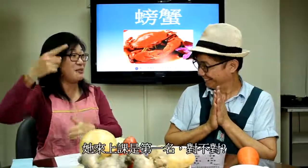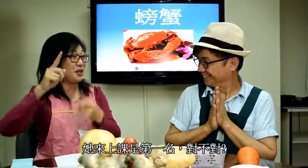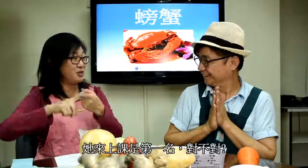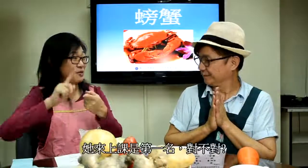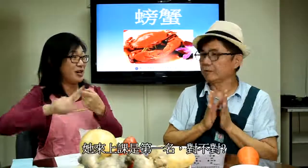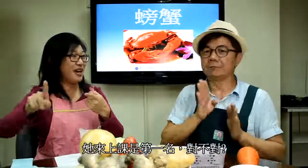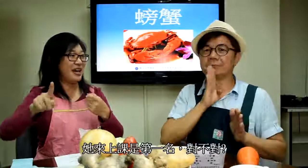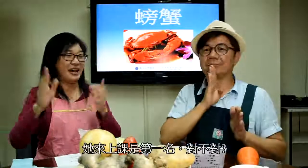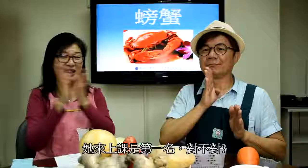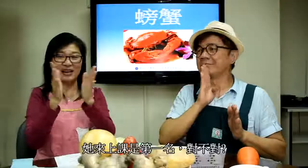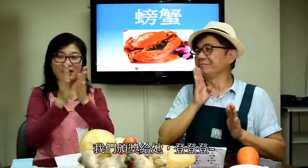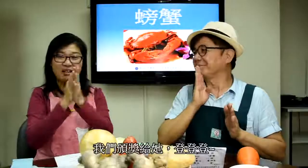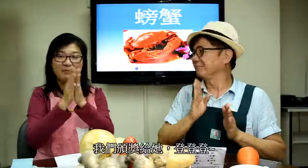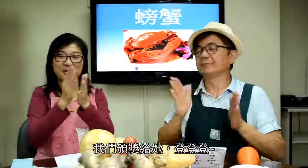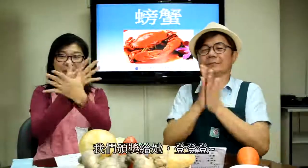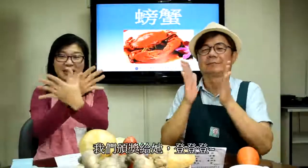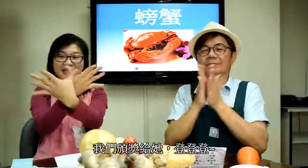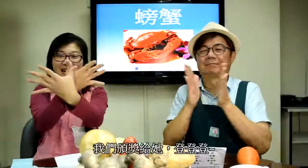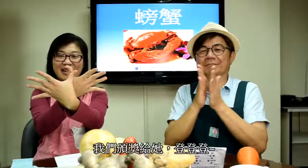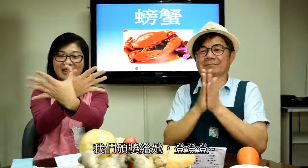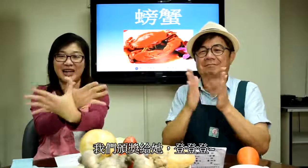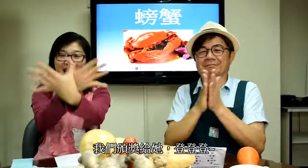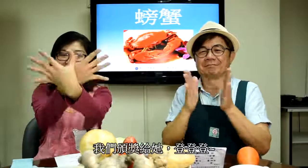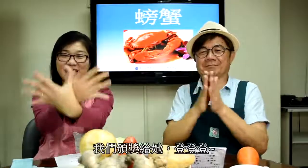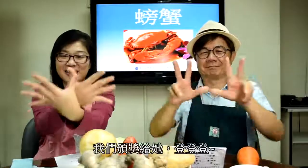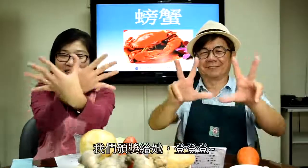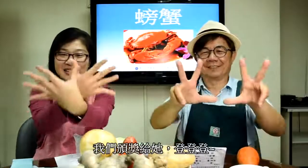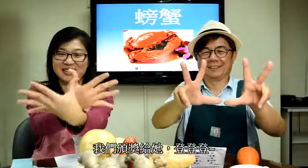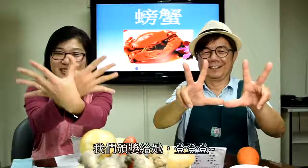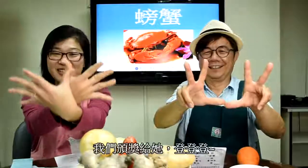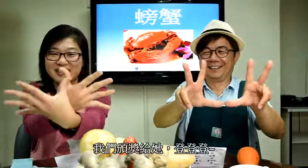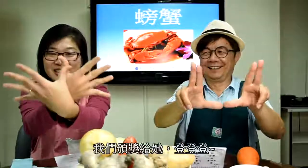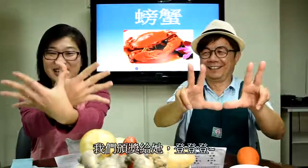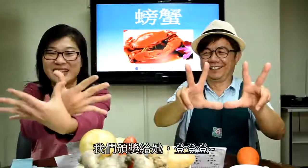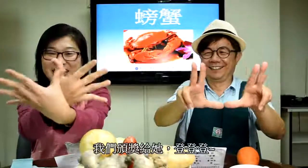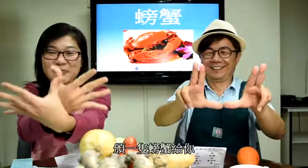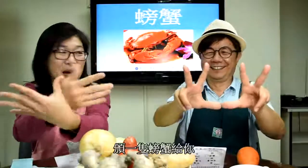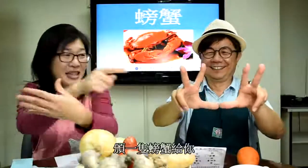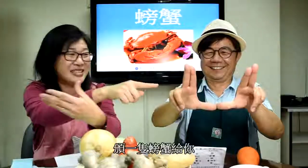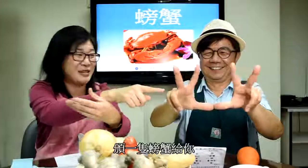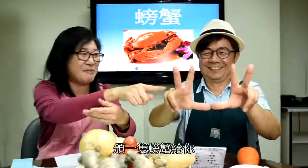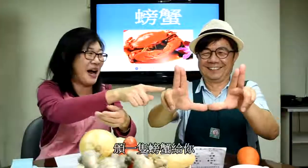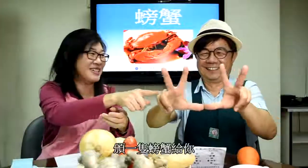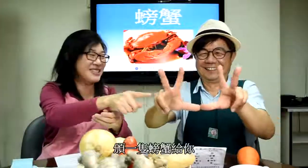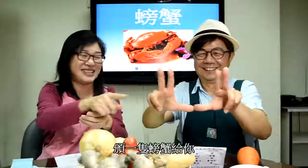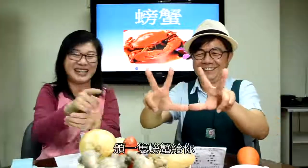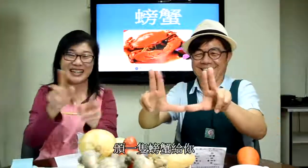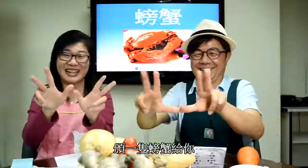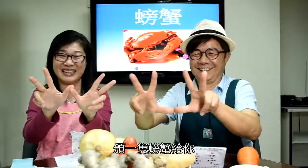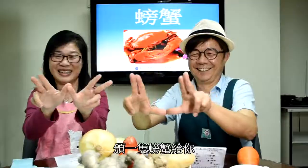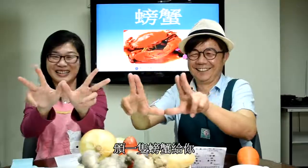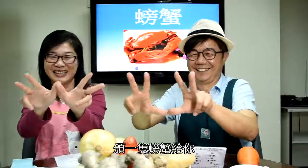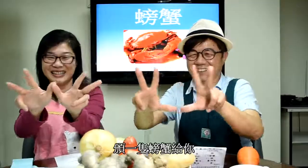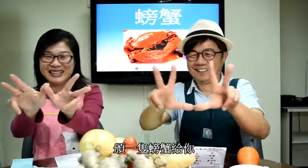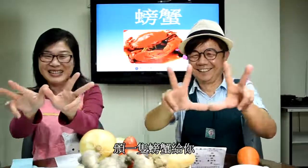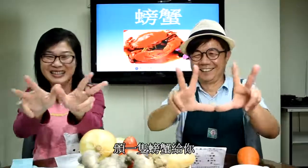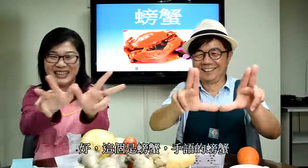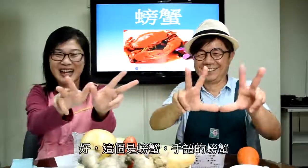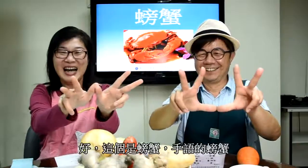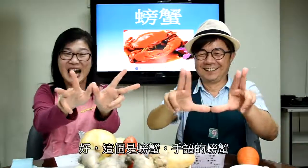对不对？哦，我们颁奖给他，得得得得，真的颁一只螃蟹给你。好，这个